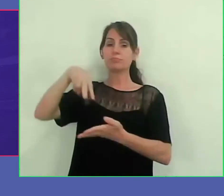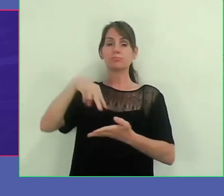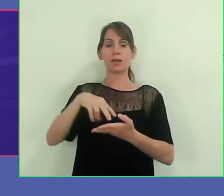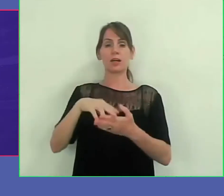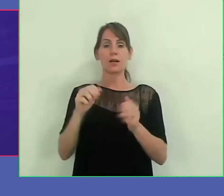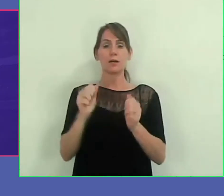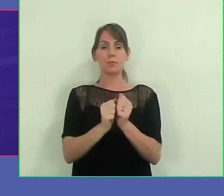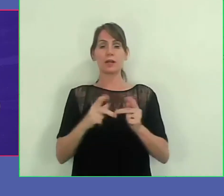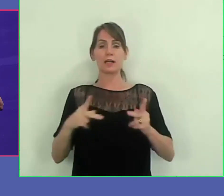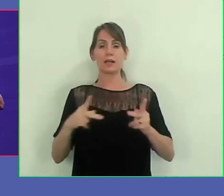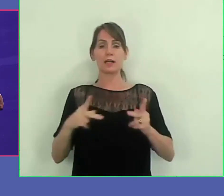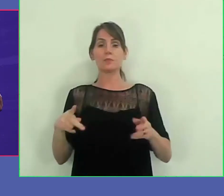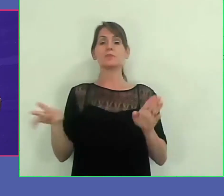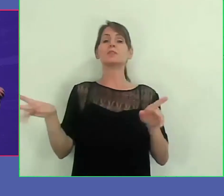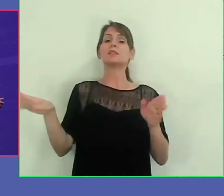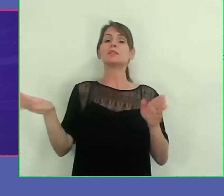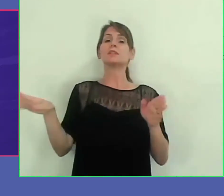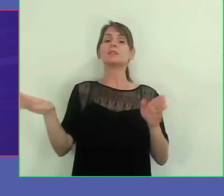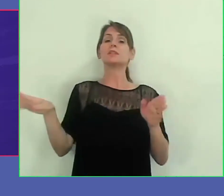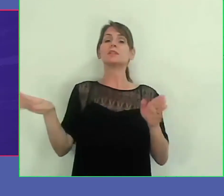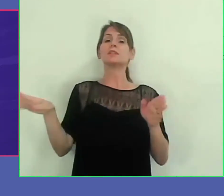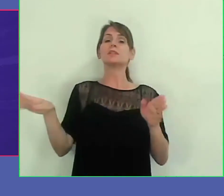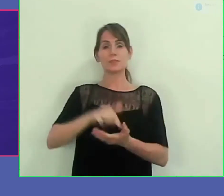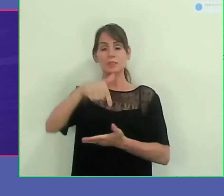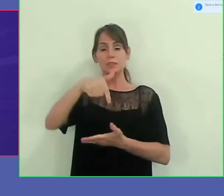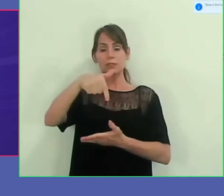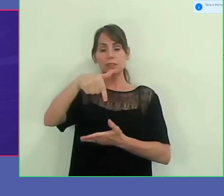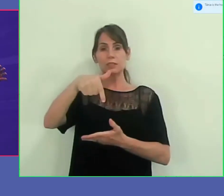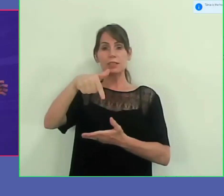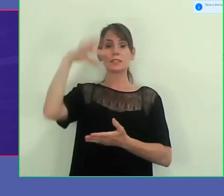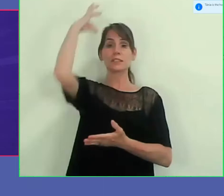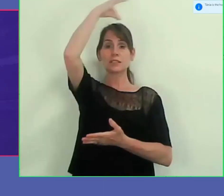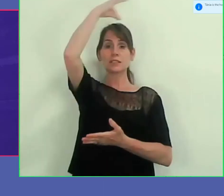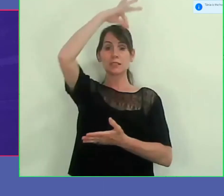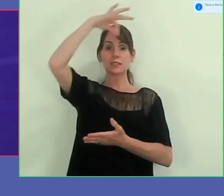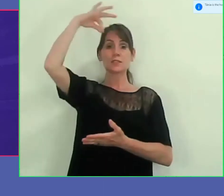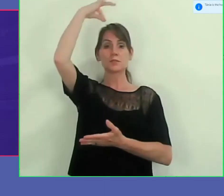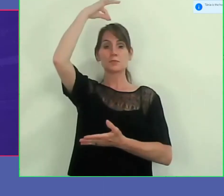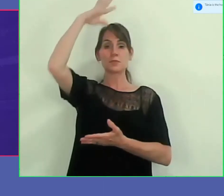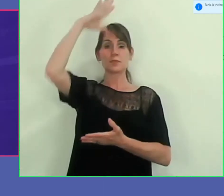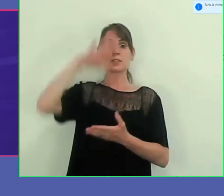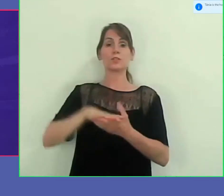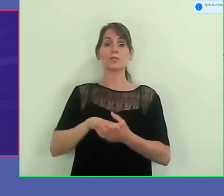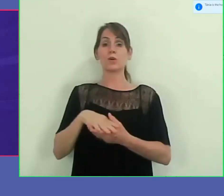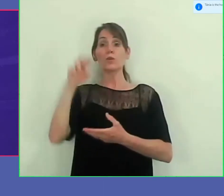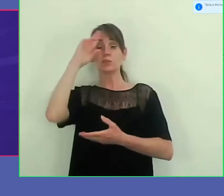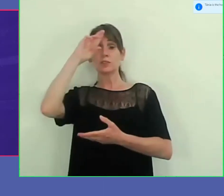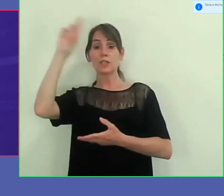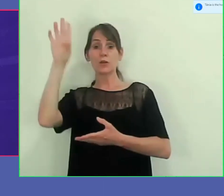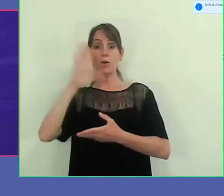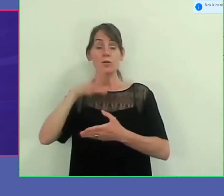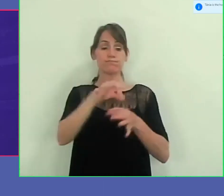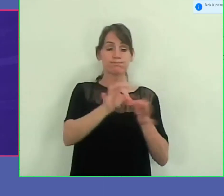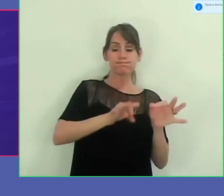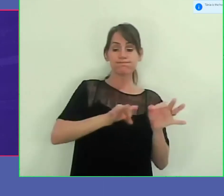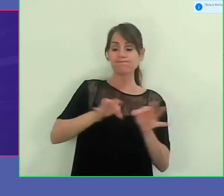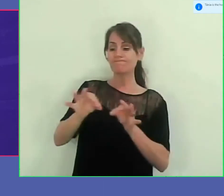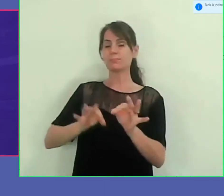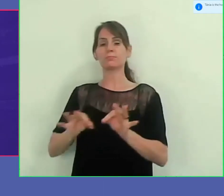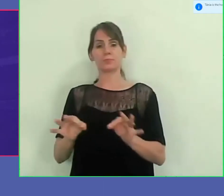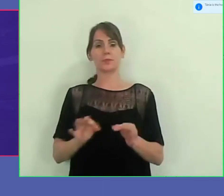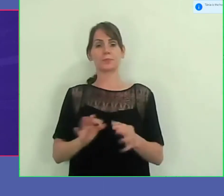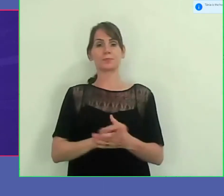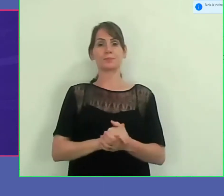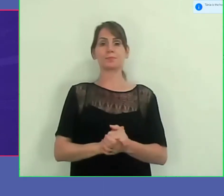7 espíritos passaram a atuar e grandes coisas tem feito o Senhor no nosso meio, né, a partir de agora. Então nós